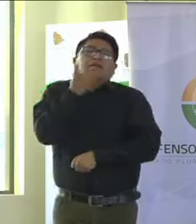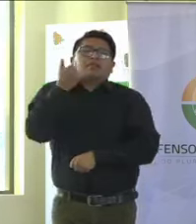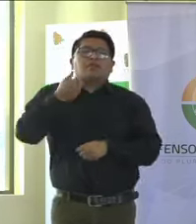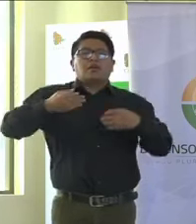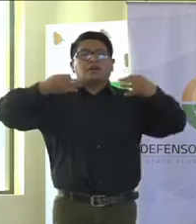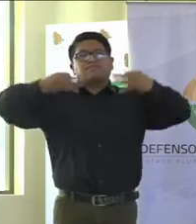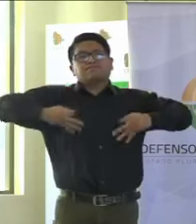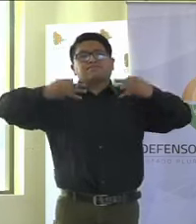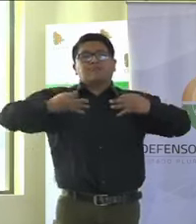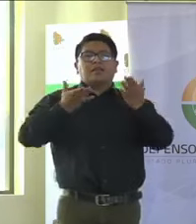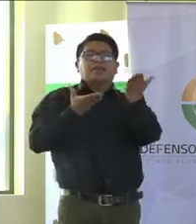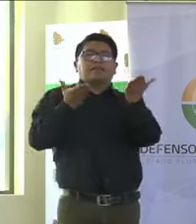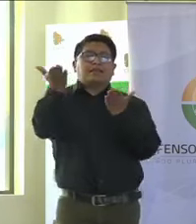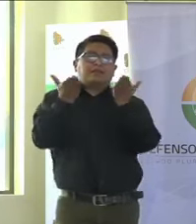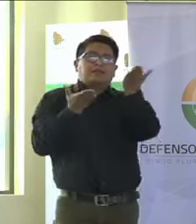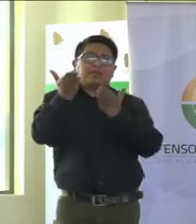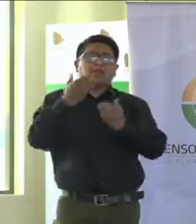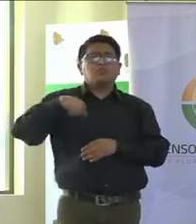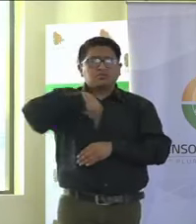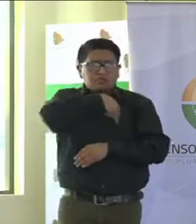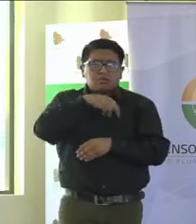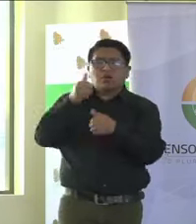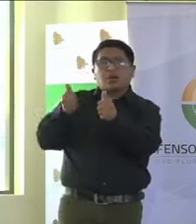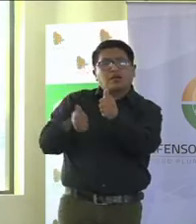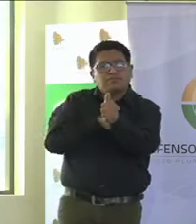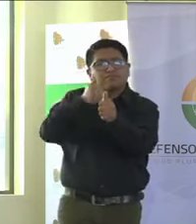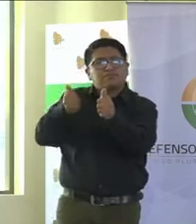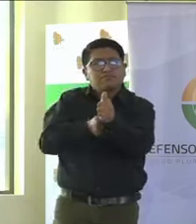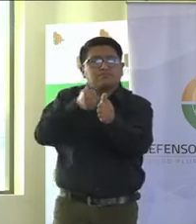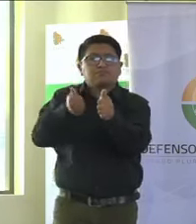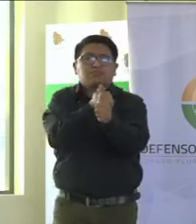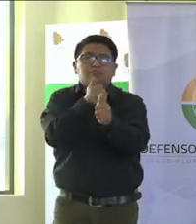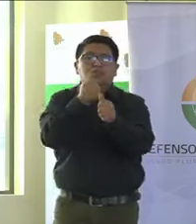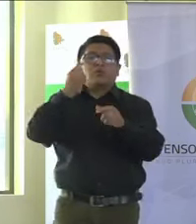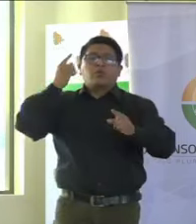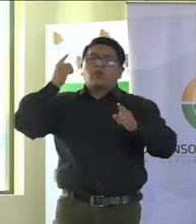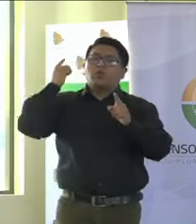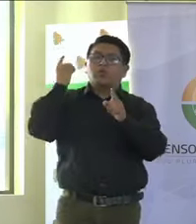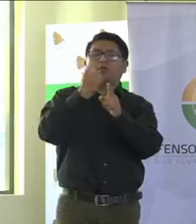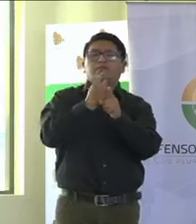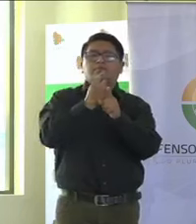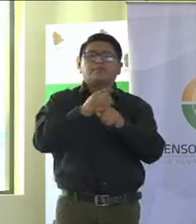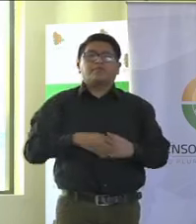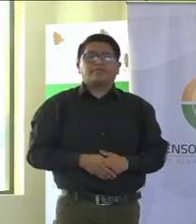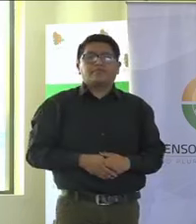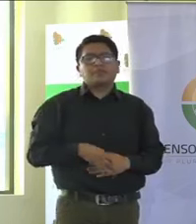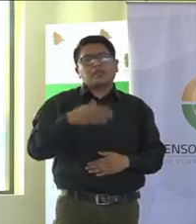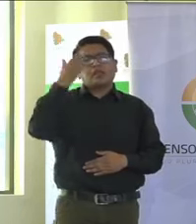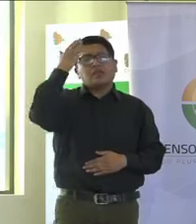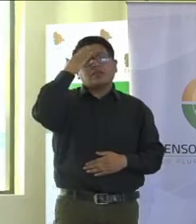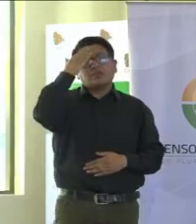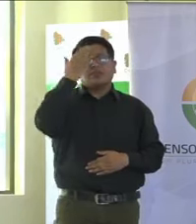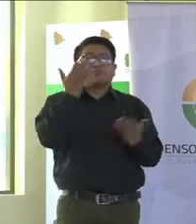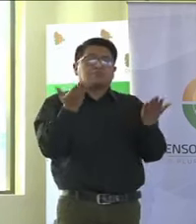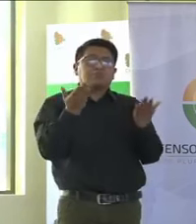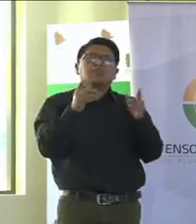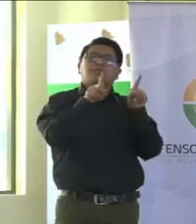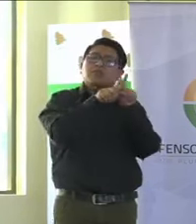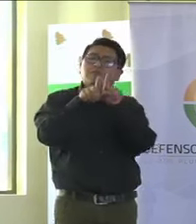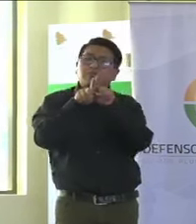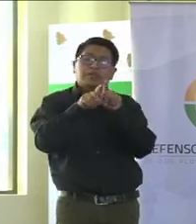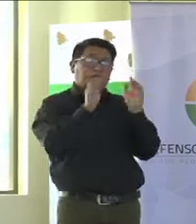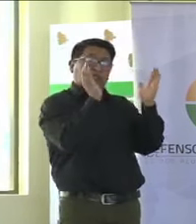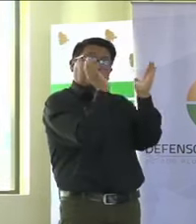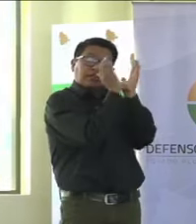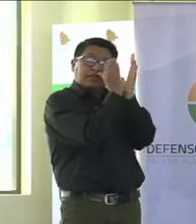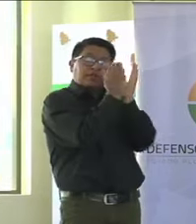ofertando y hacer el seguimiento oportuno, adecuado y que también retroalimentemos a la